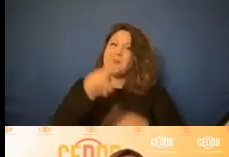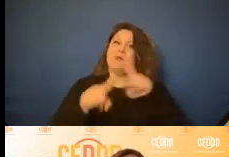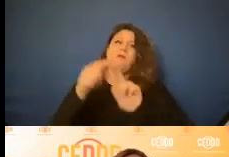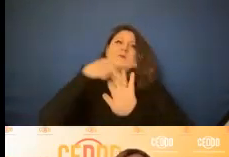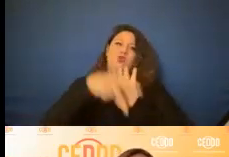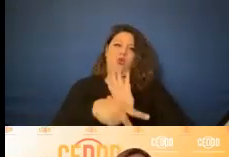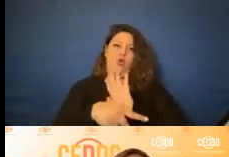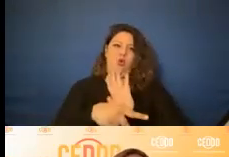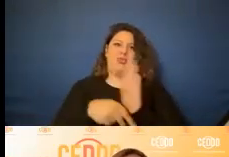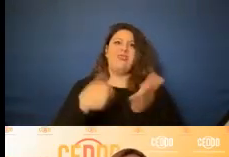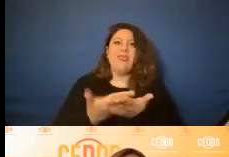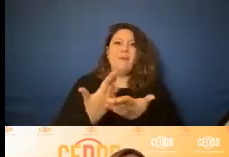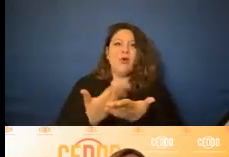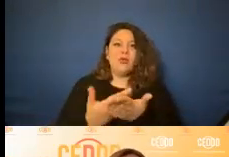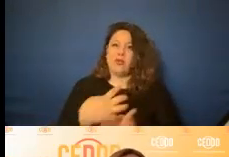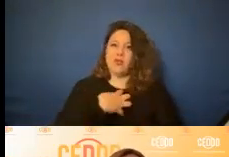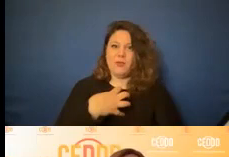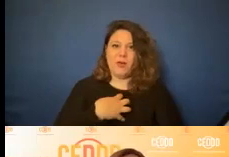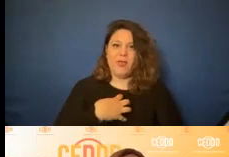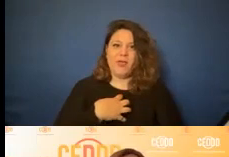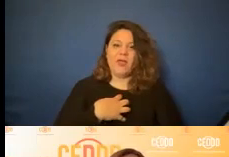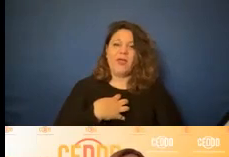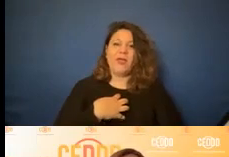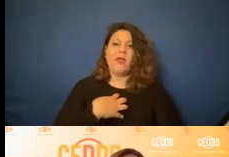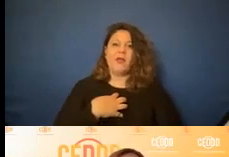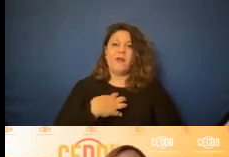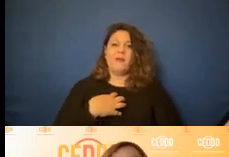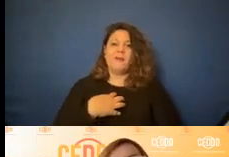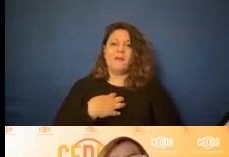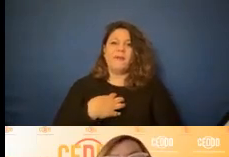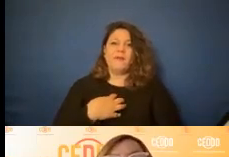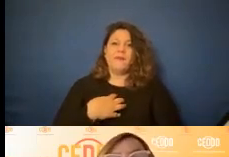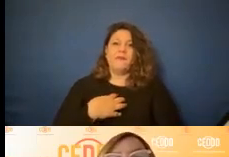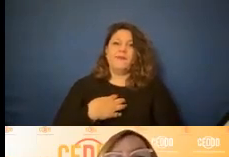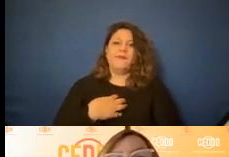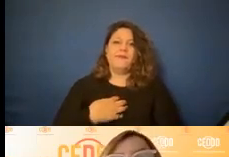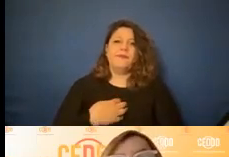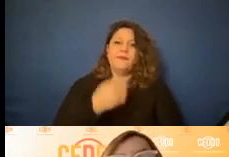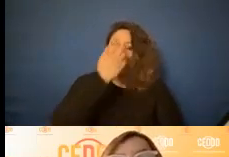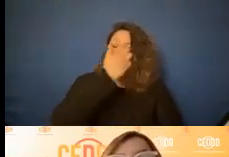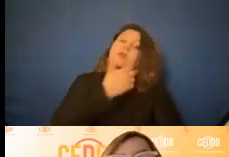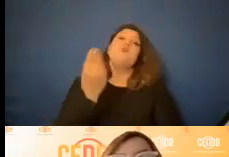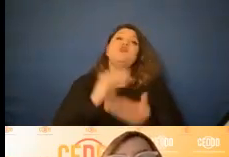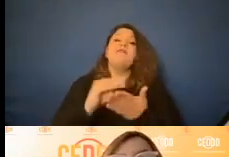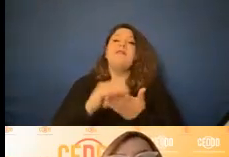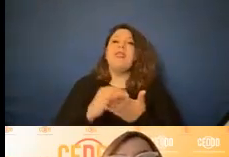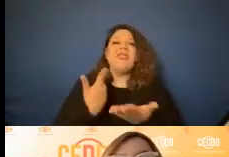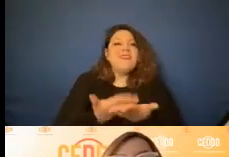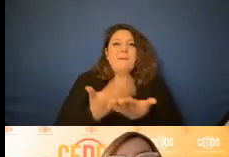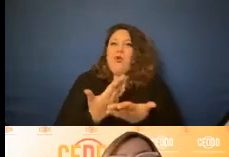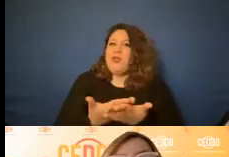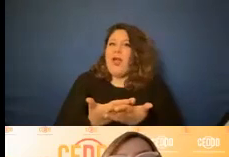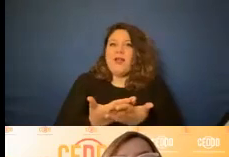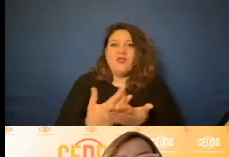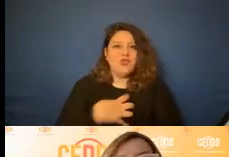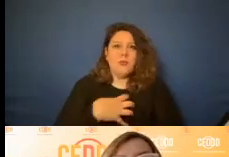demostrar. Al final, en los protocolos muchas veces no es que no se quiera apostar porque hay un acoso, es que no puedo demostrar que hay. Aunque se crea que lo